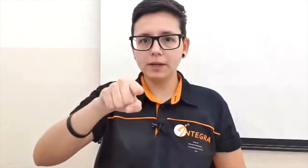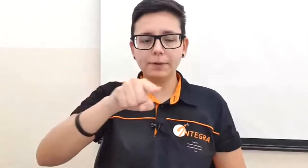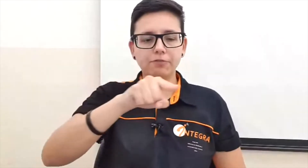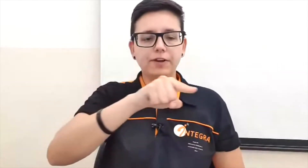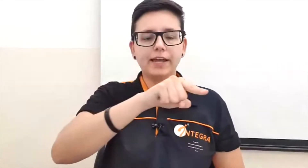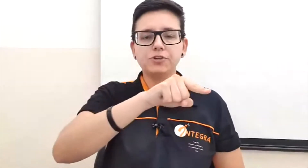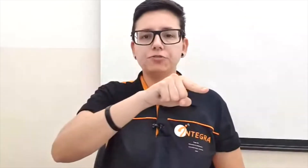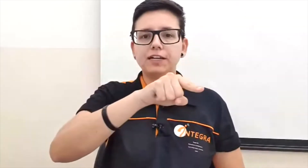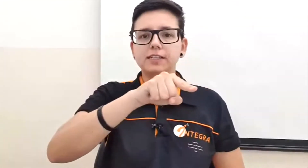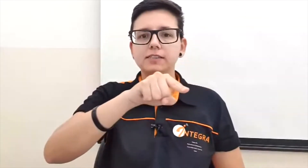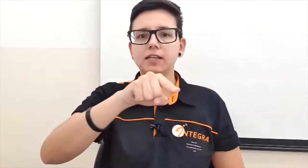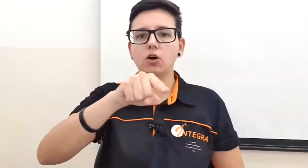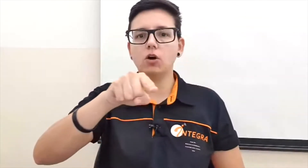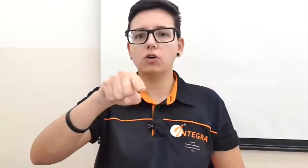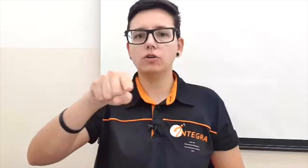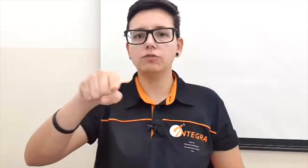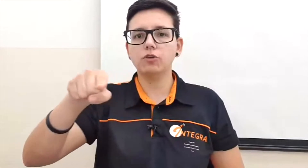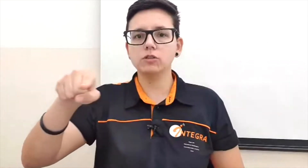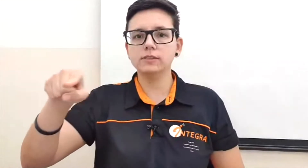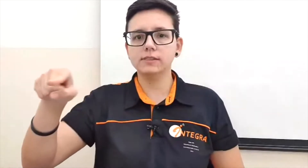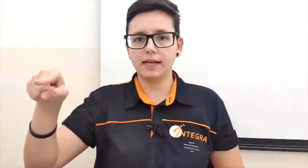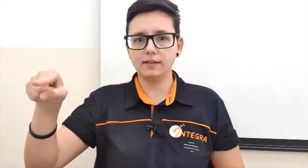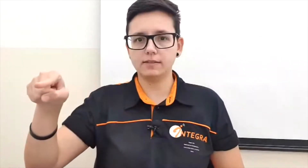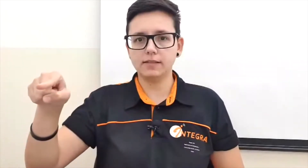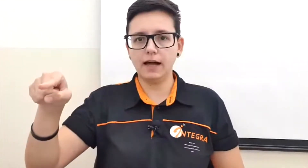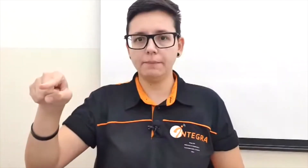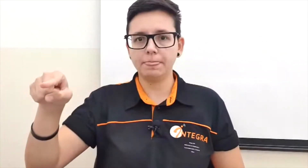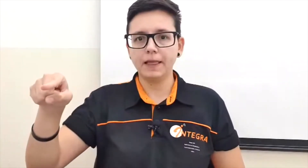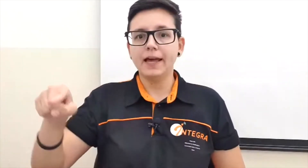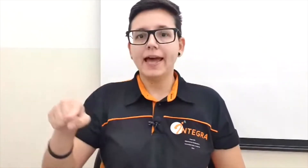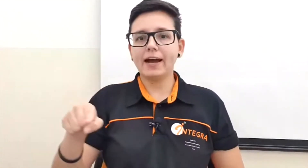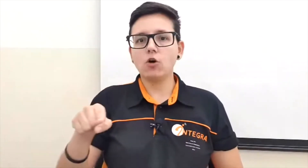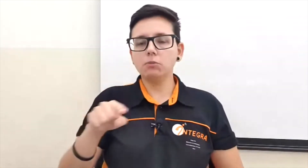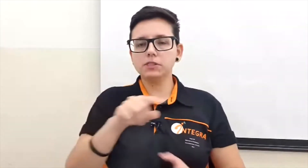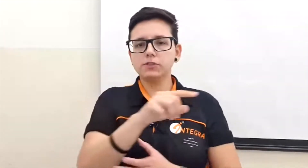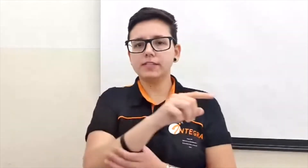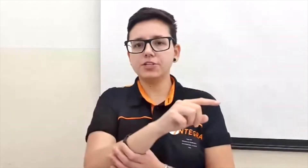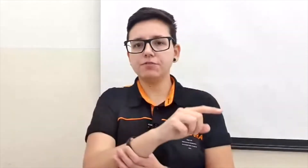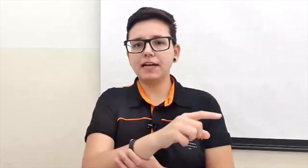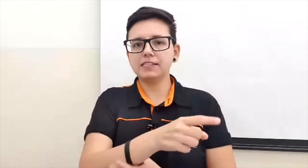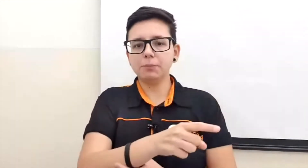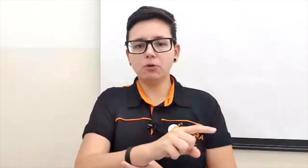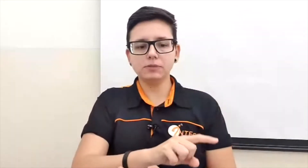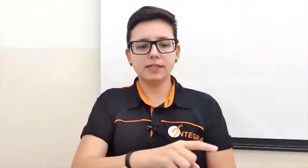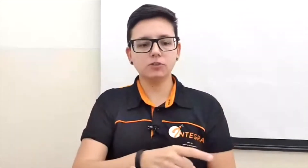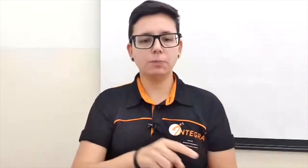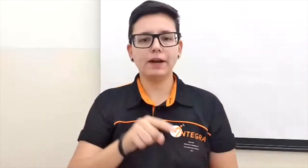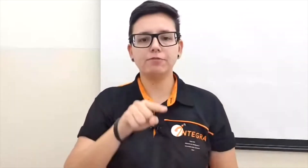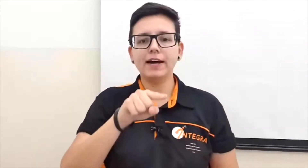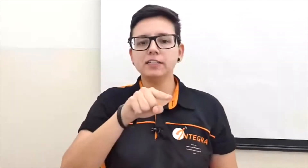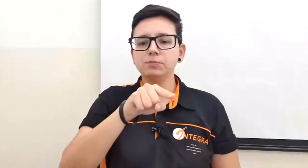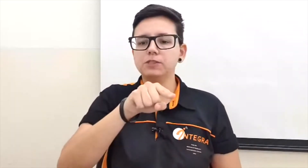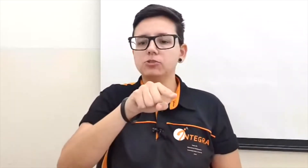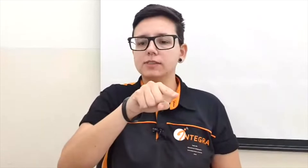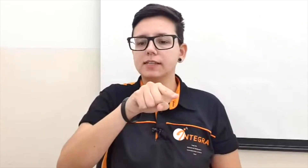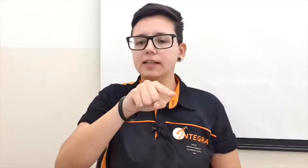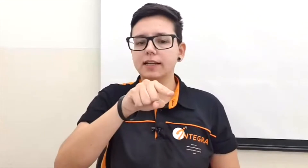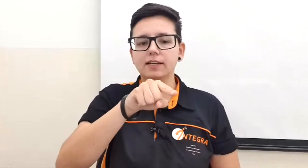para frente e faz assim, ó. Vocês, tá? É como se você estivesse apontando para várias pessoas que tá aqui na